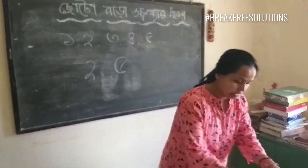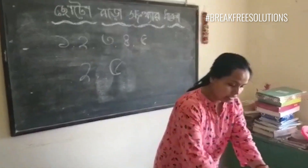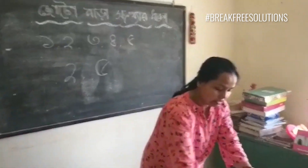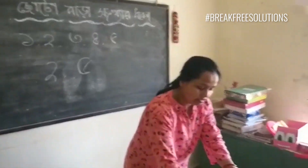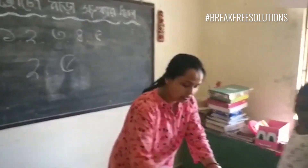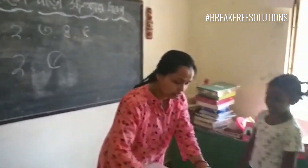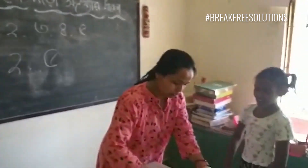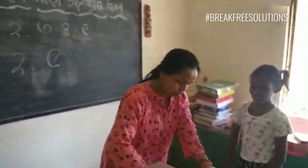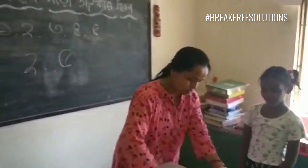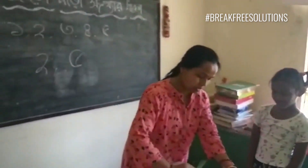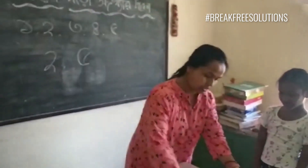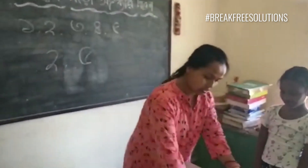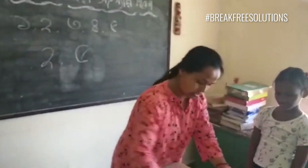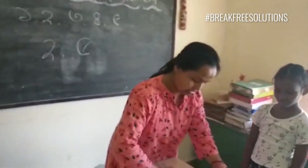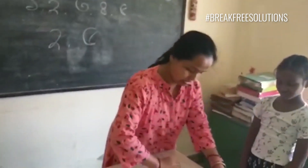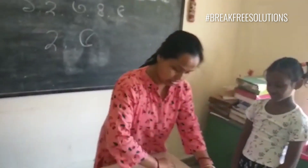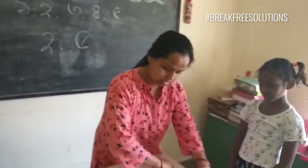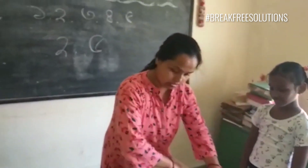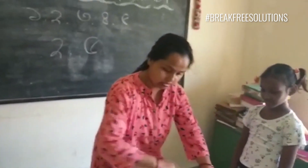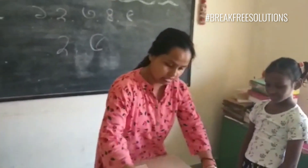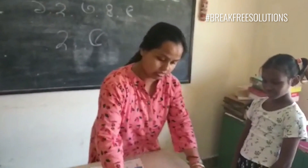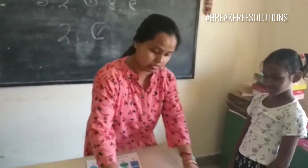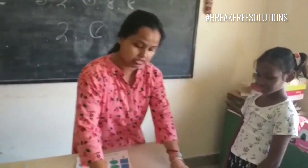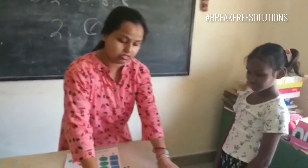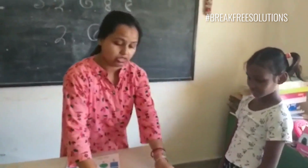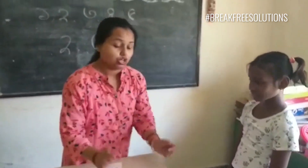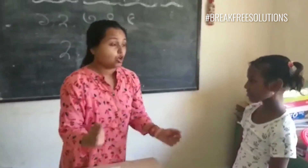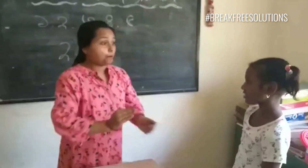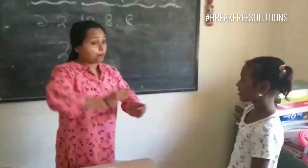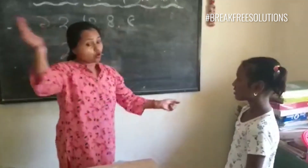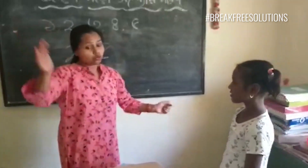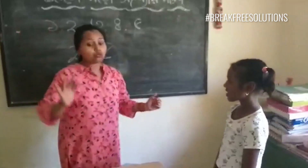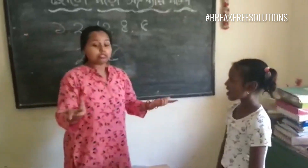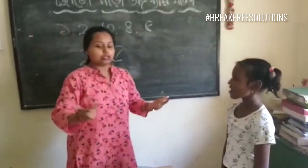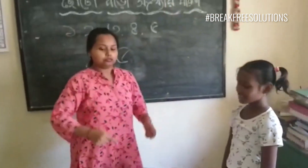এখানে দুটো আছে, এখানে চারটে আছে, বড় কোনটা?